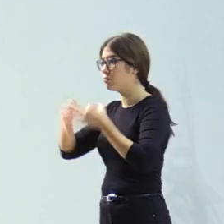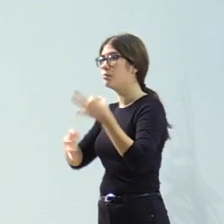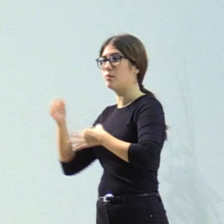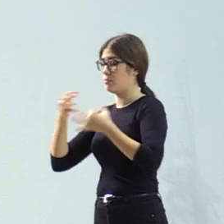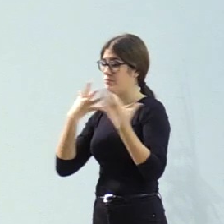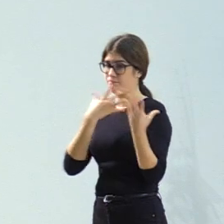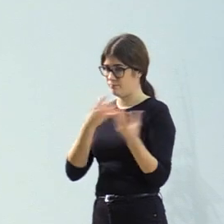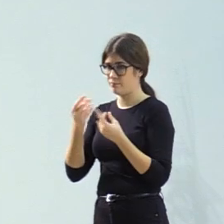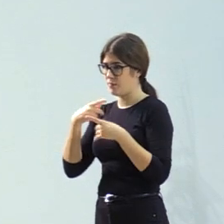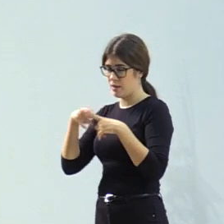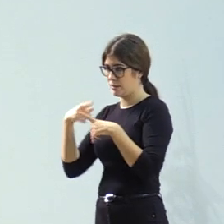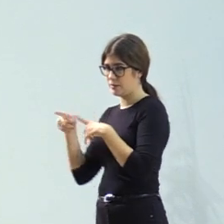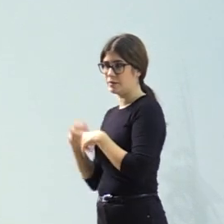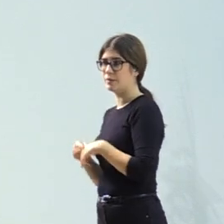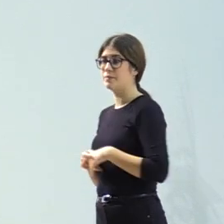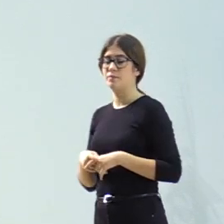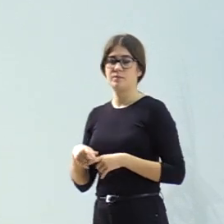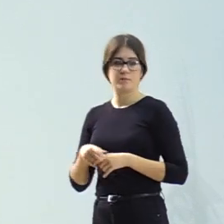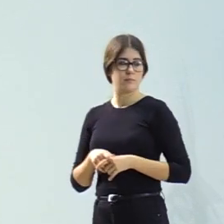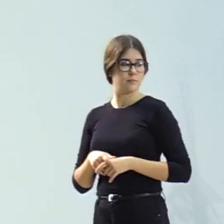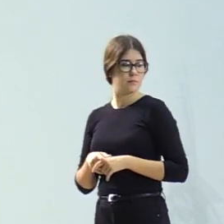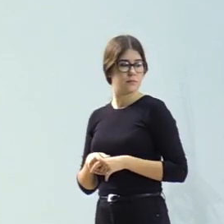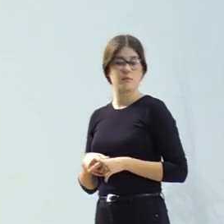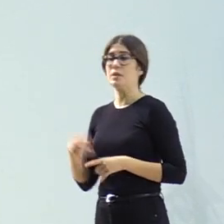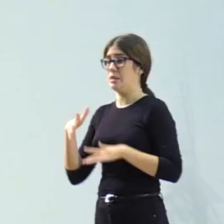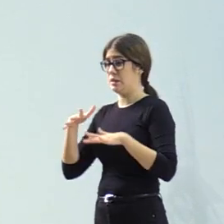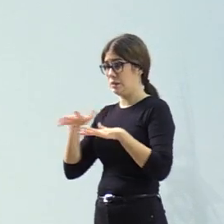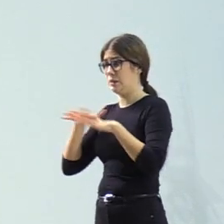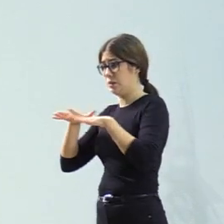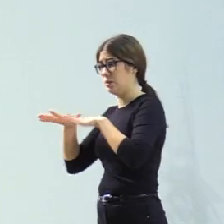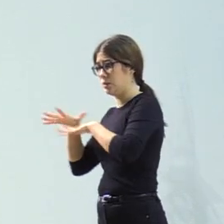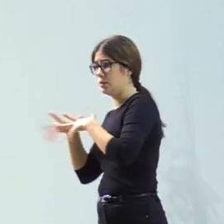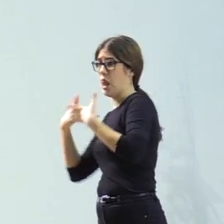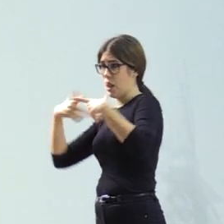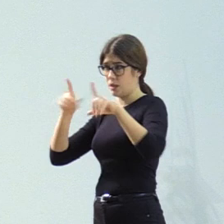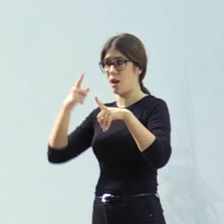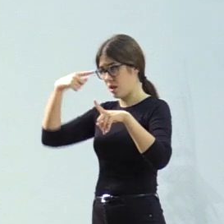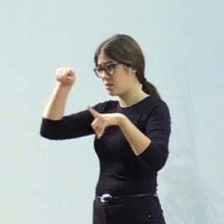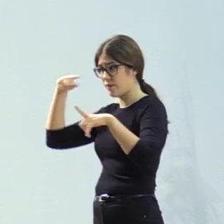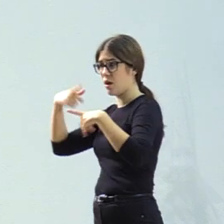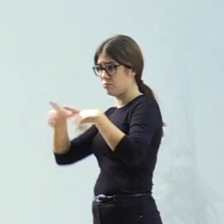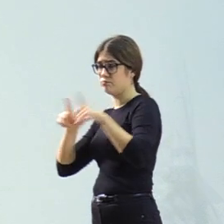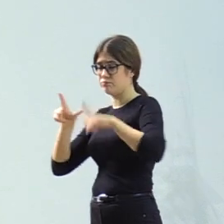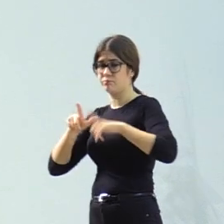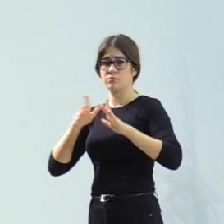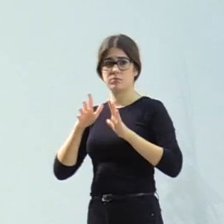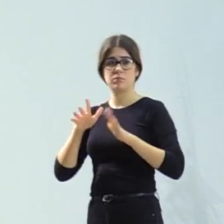esta historia, que ahora en los medios no ha salido, ¿eh? Pero fue movimientos sociales vinculados al 15M los que consiguieron llevar a Rodrigo